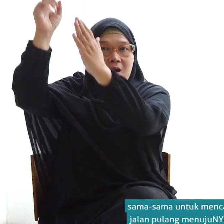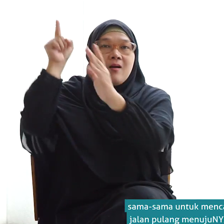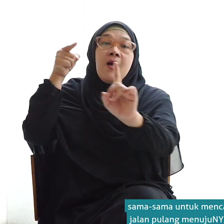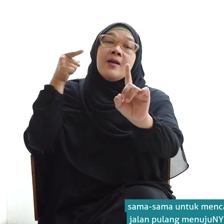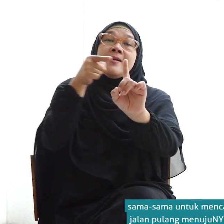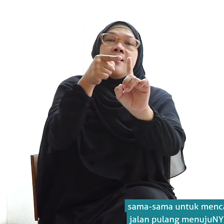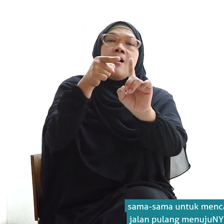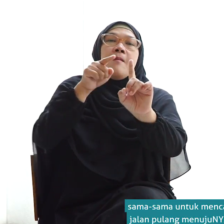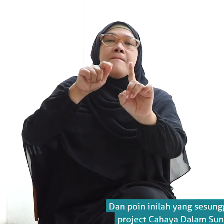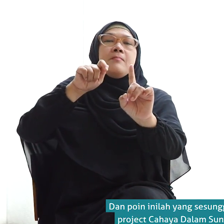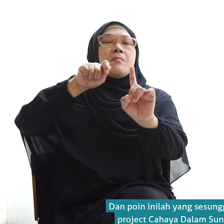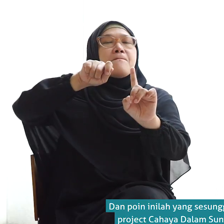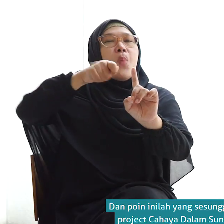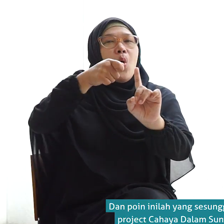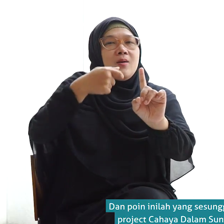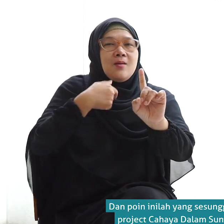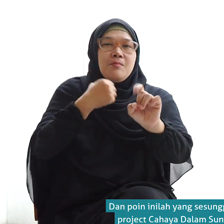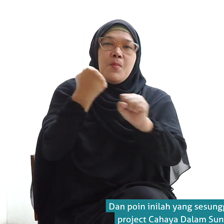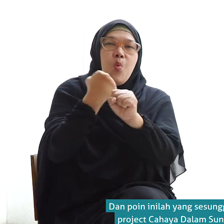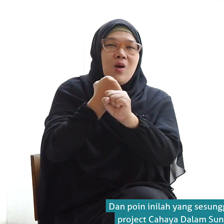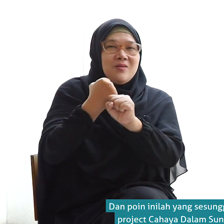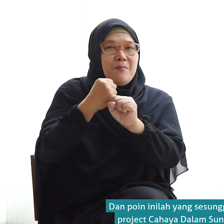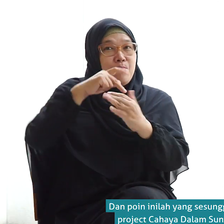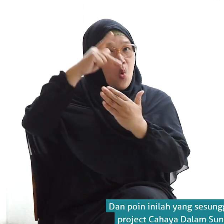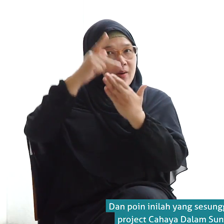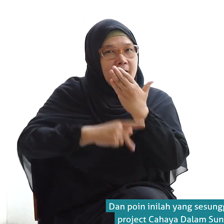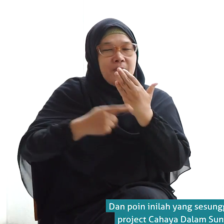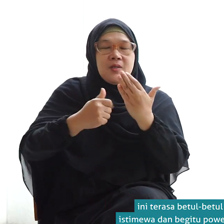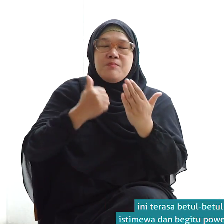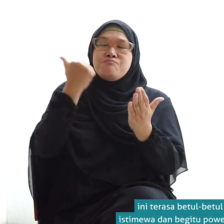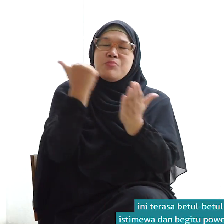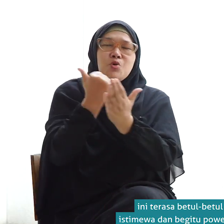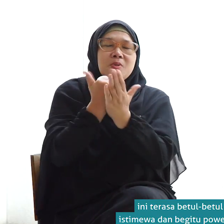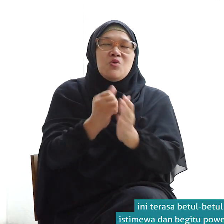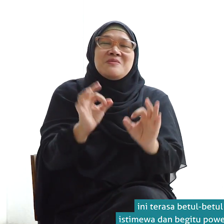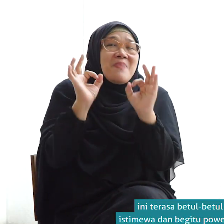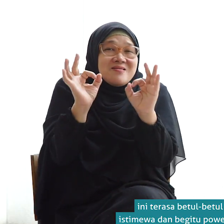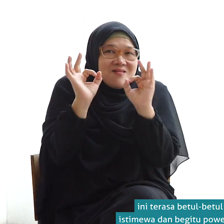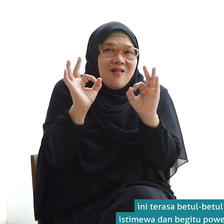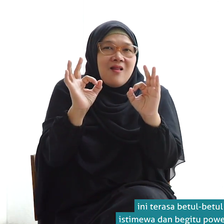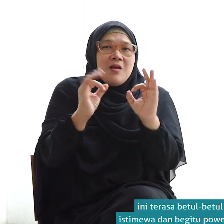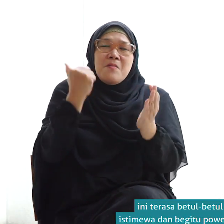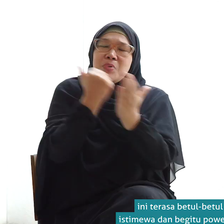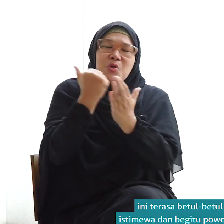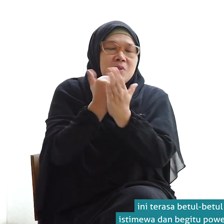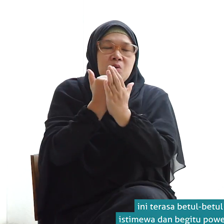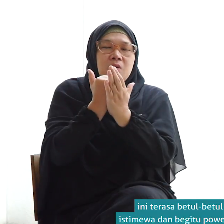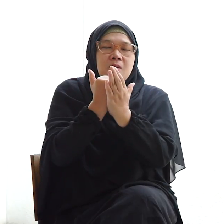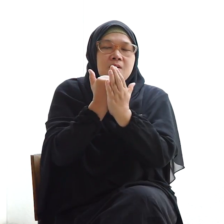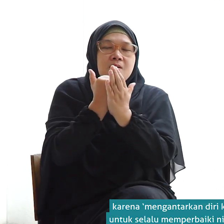pulang menujunya. Dan poin inilah yang sesungguhnya proyek Cahaya Dalam Sunyi ini terasa betul-betul istimewa dan begitu powerful.